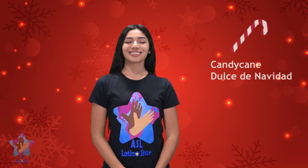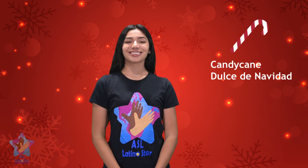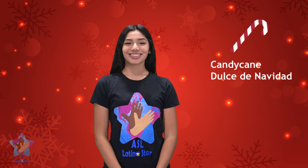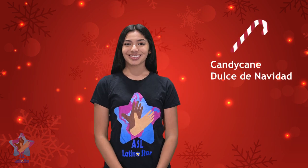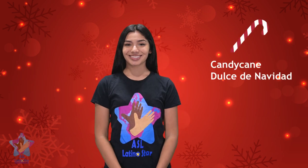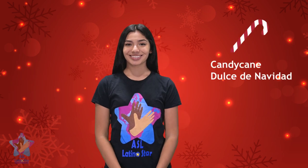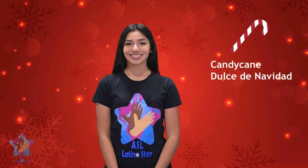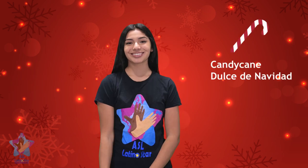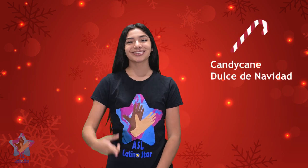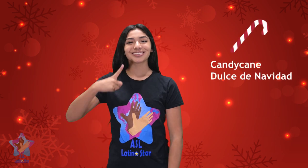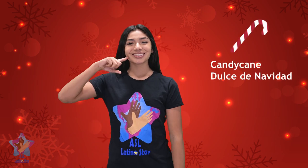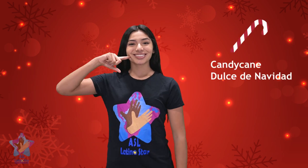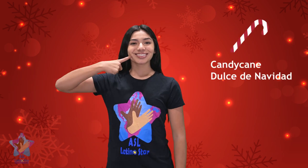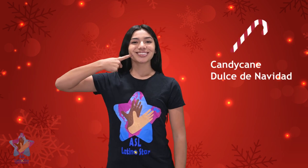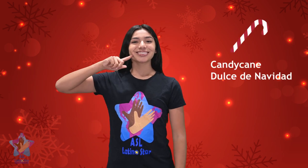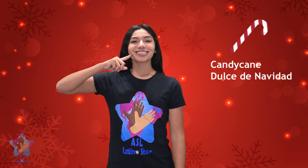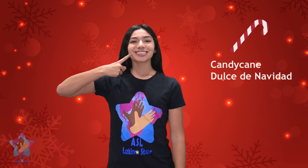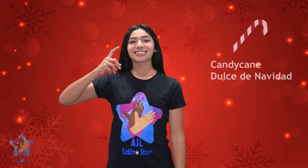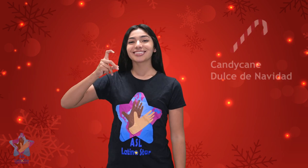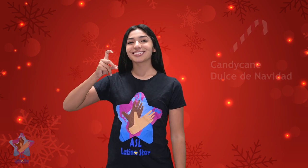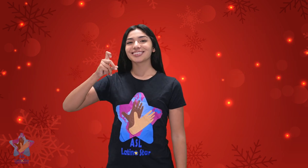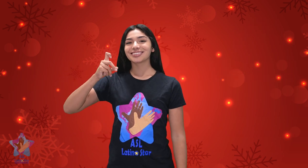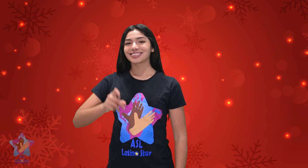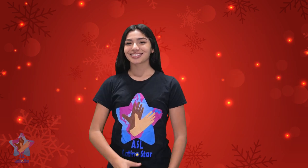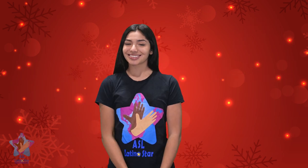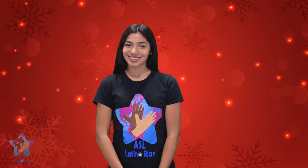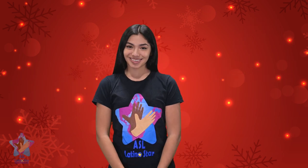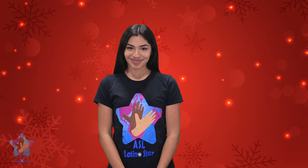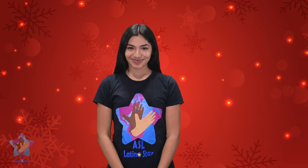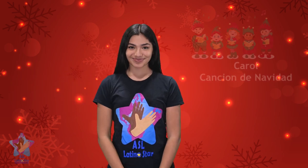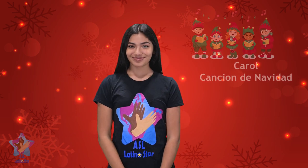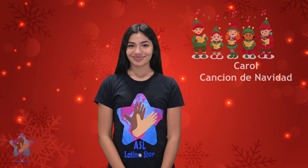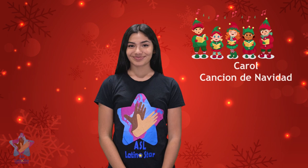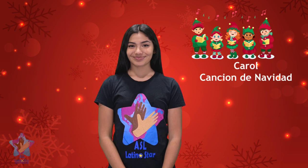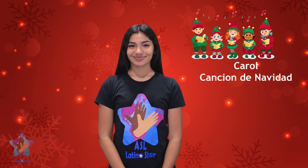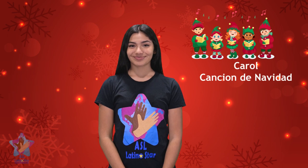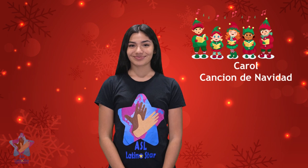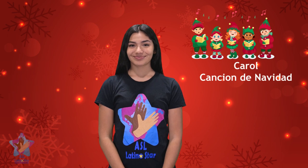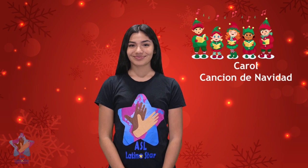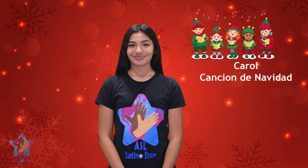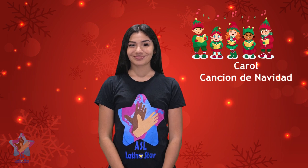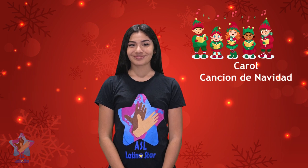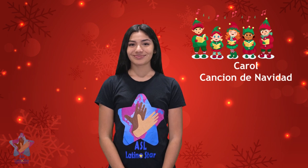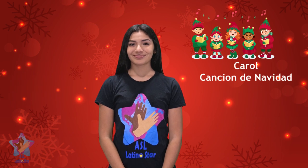Candy cane. Dulce de navidad. Carol. Carol.